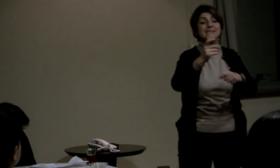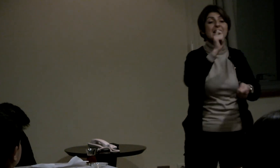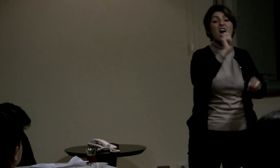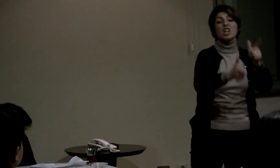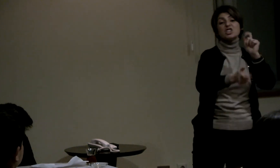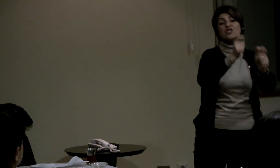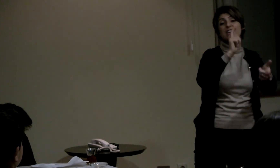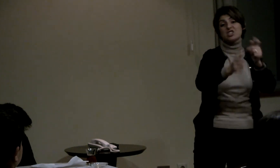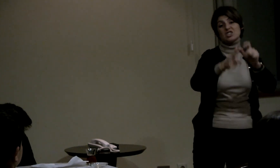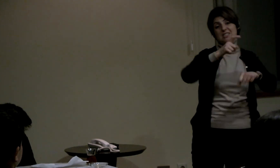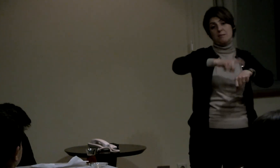mesela alışveriş zamanı.